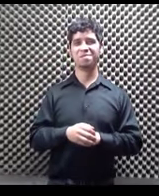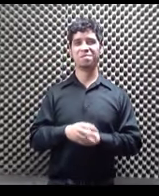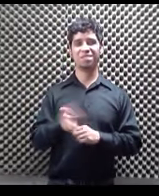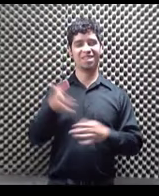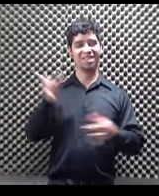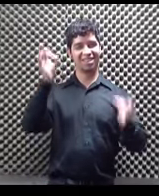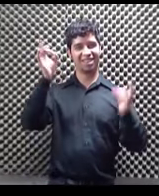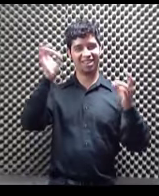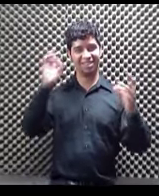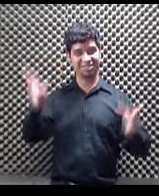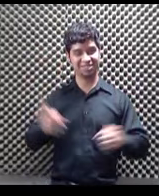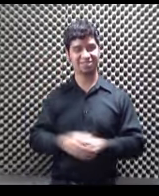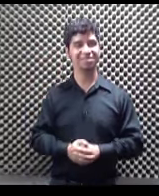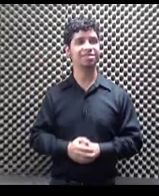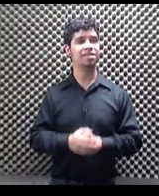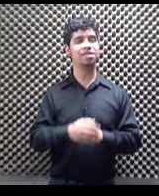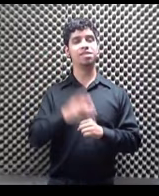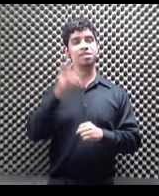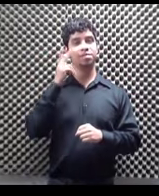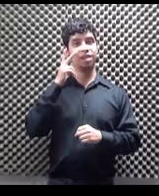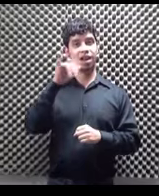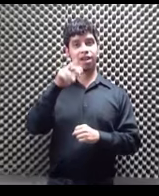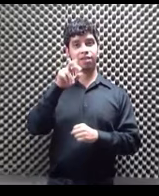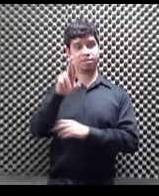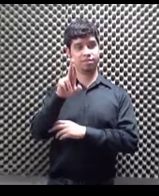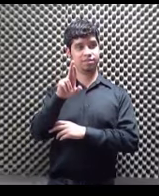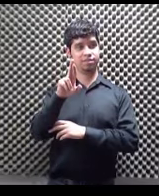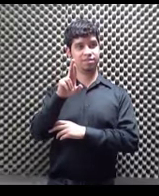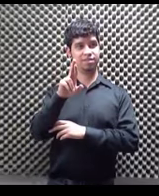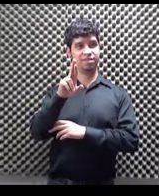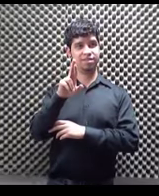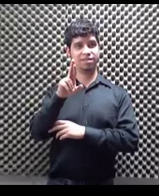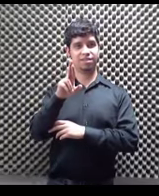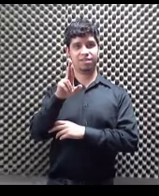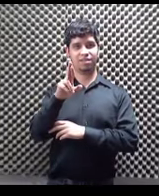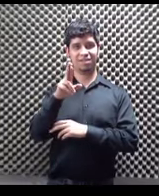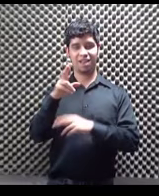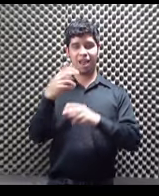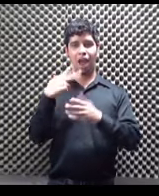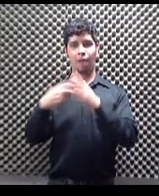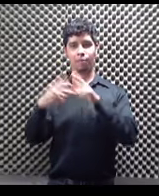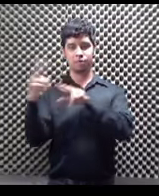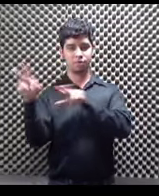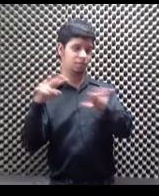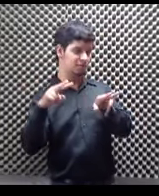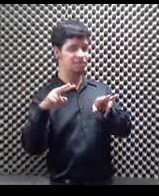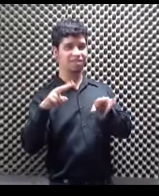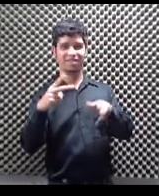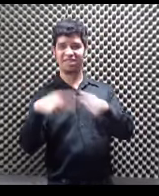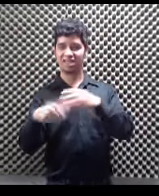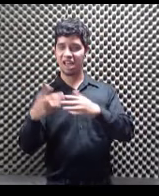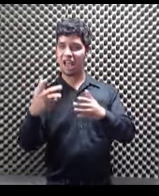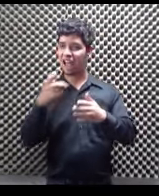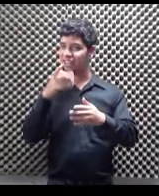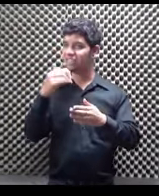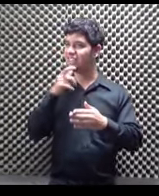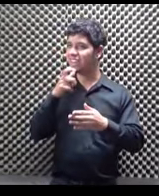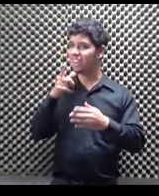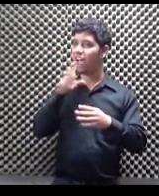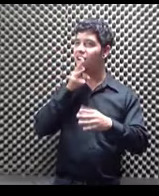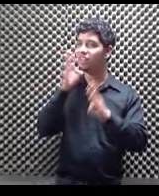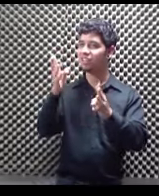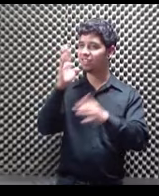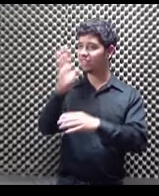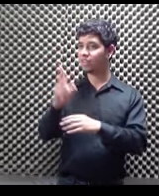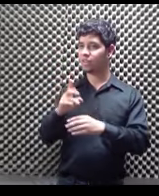¡Qué poca vergüenza! Mira, Javier. ¡Diara, no sabes quién te habla! Espérate. ¡Ah! ¡Ah! ¿Qué te pasa